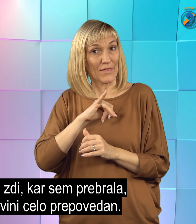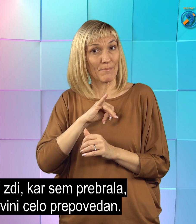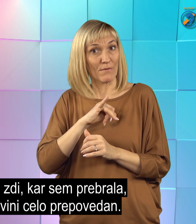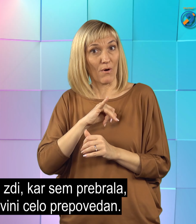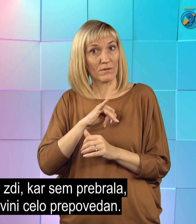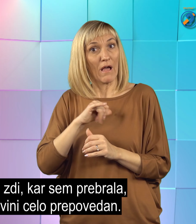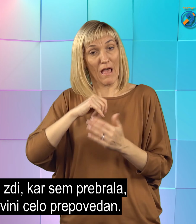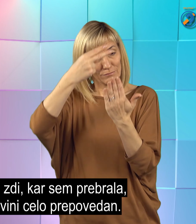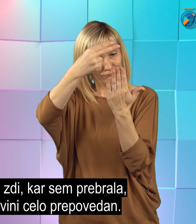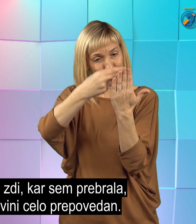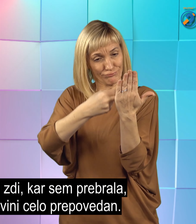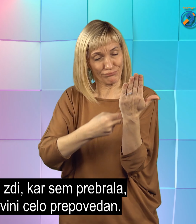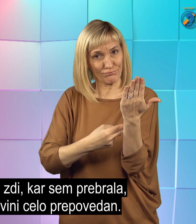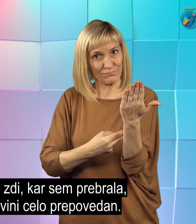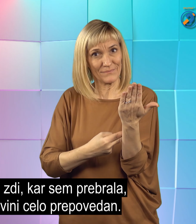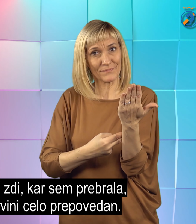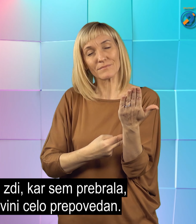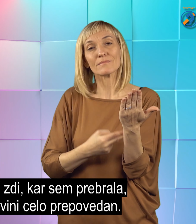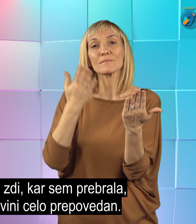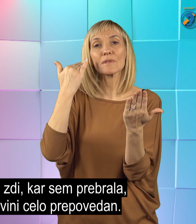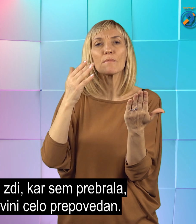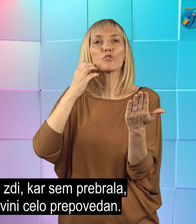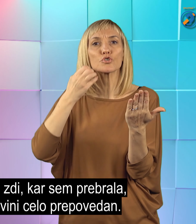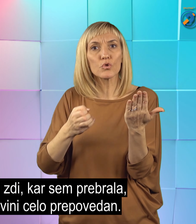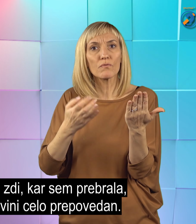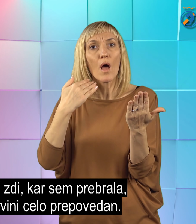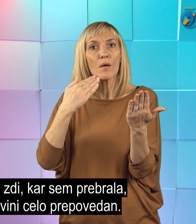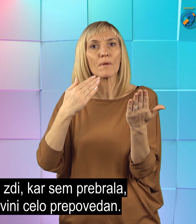mi zdi, kar sem prebrala, da je bil v zgodovini celo prepovedan.